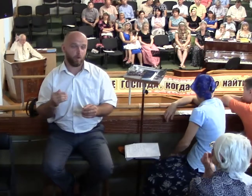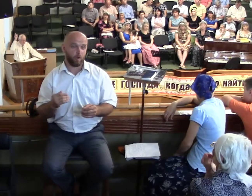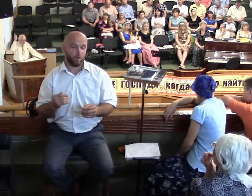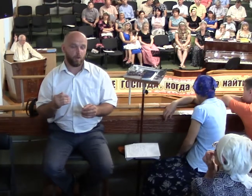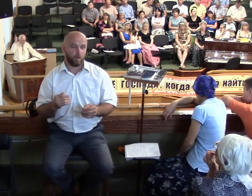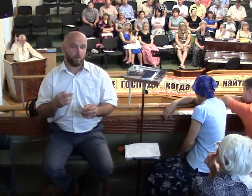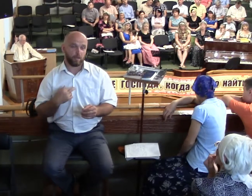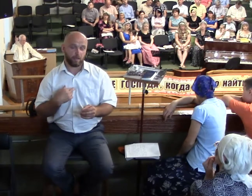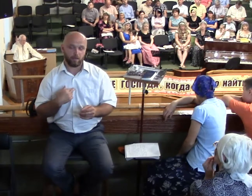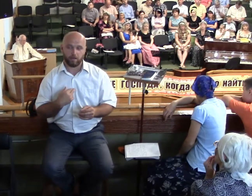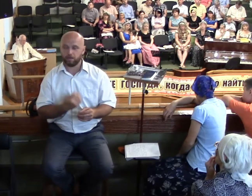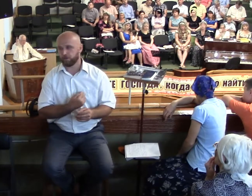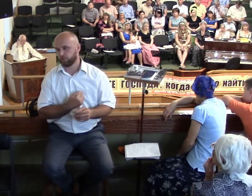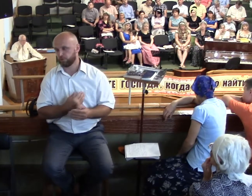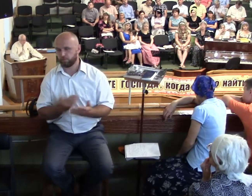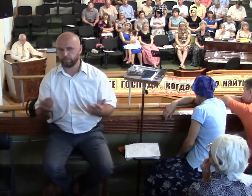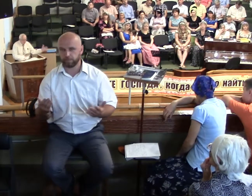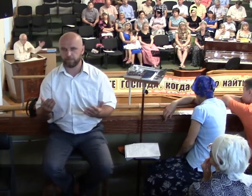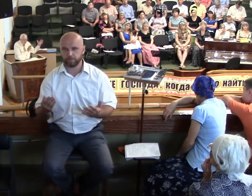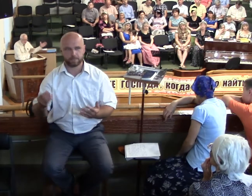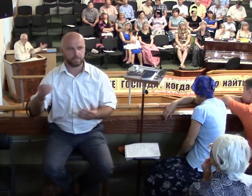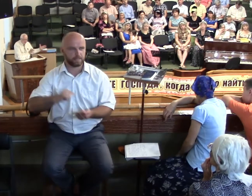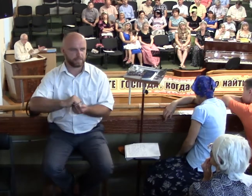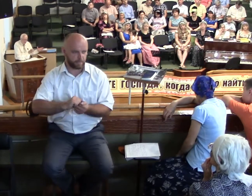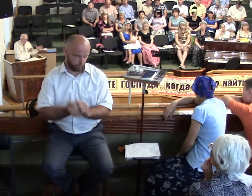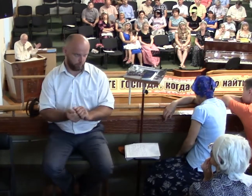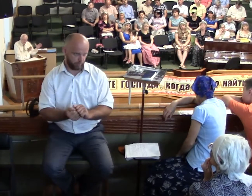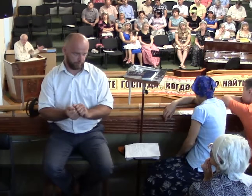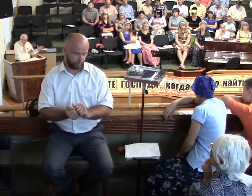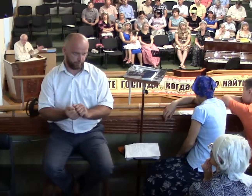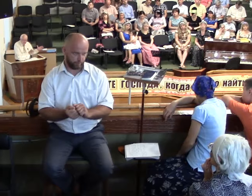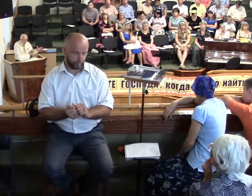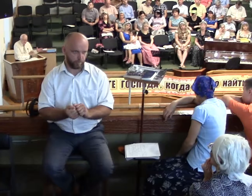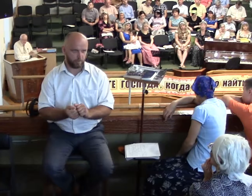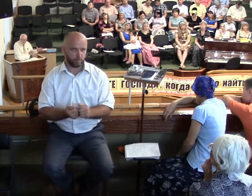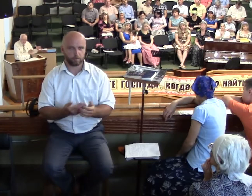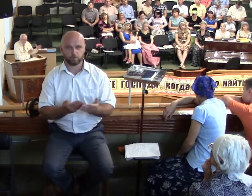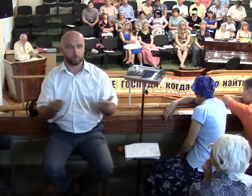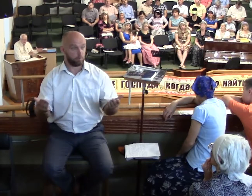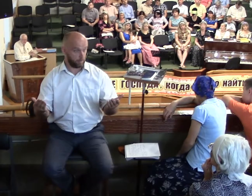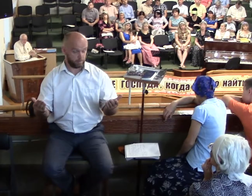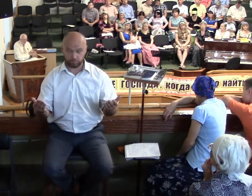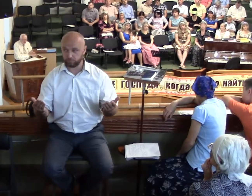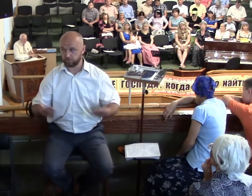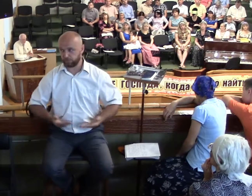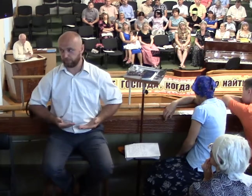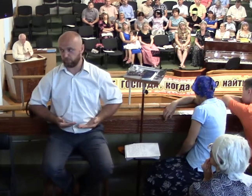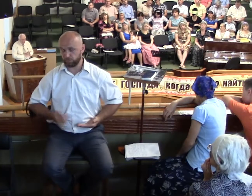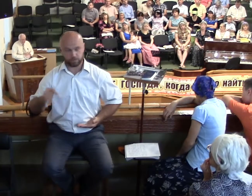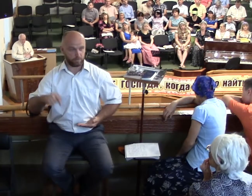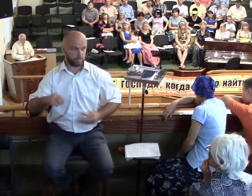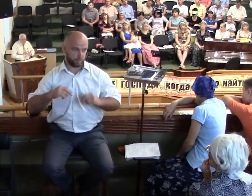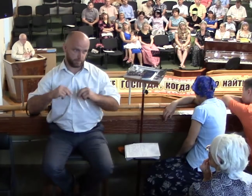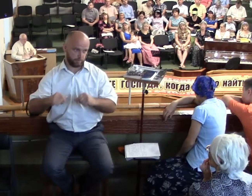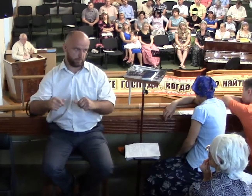когда предстанем перед Господом. Мы тут стремились, мы укрывались во Христе. Вот будет ли преломление. Это не